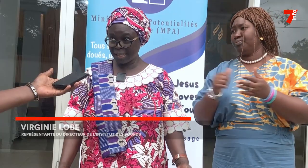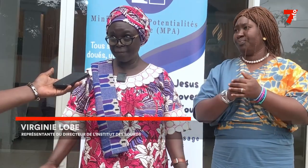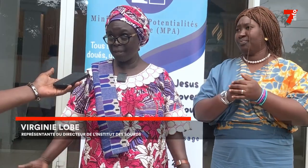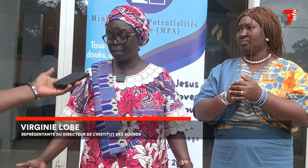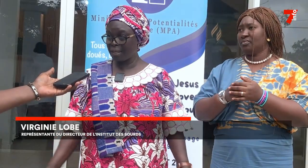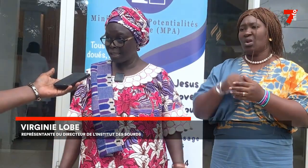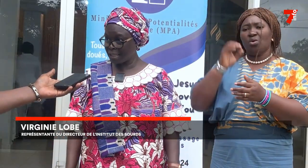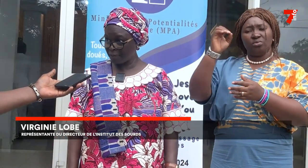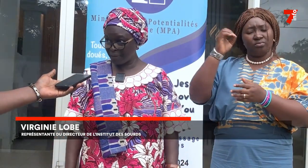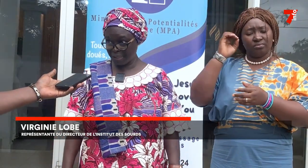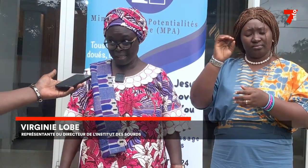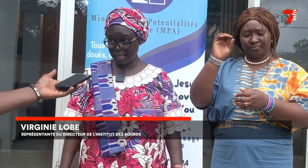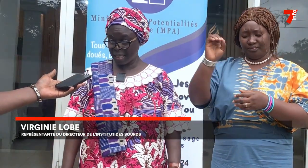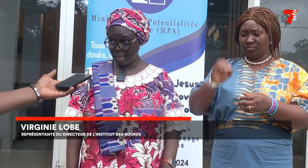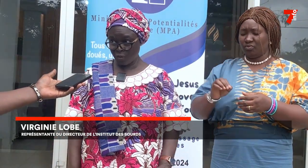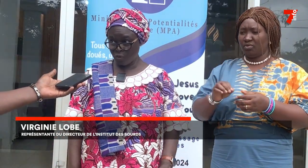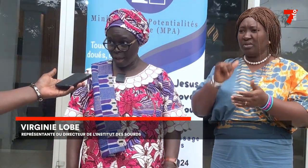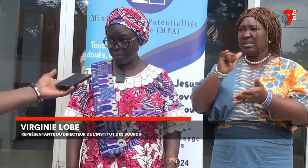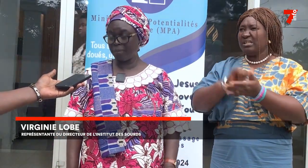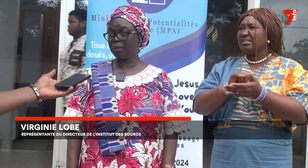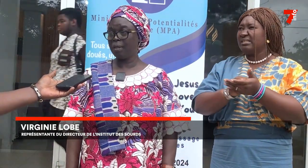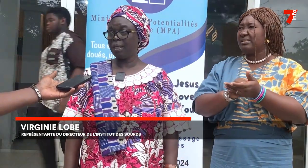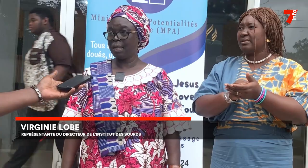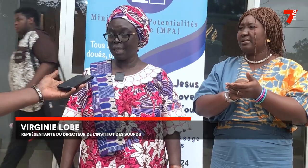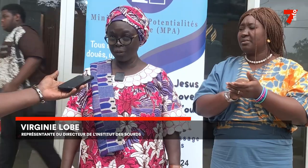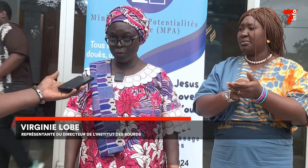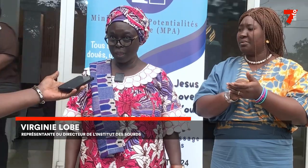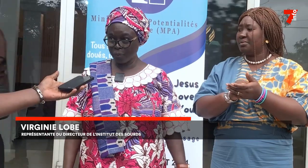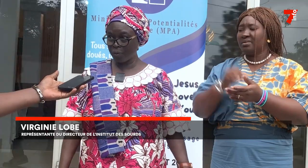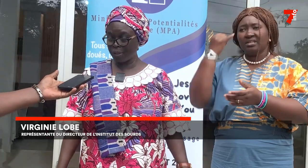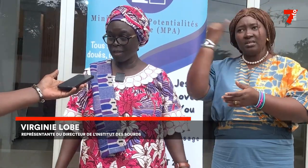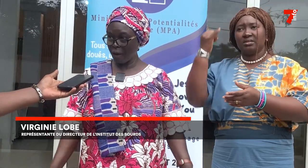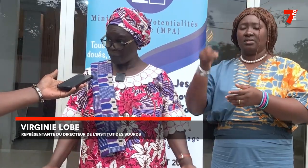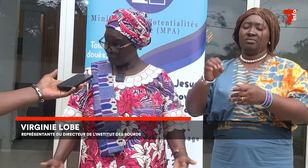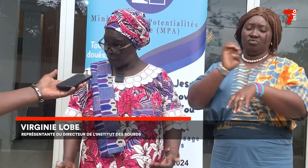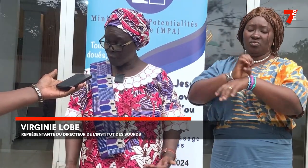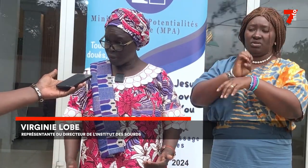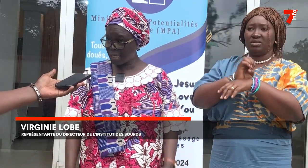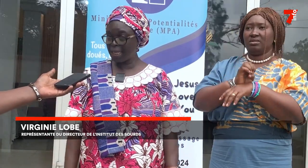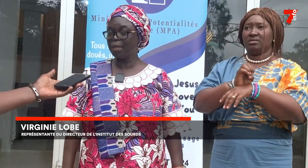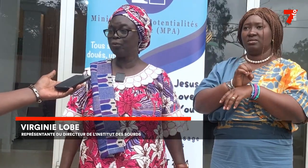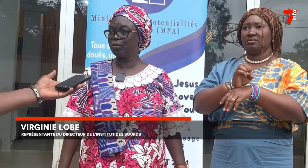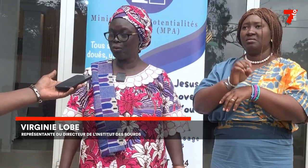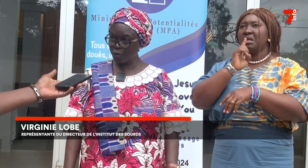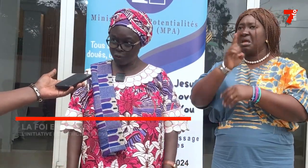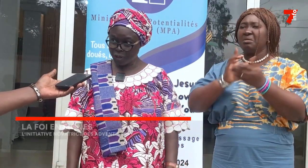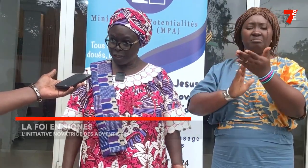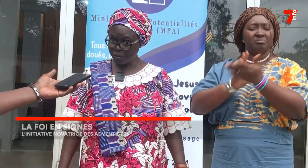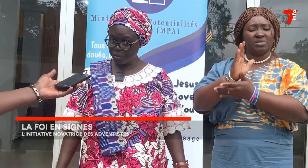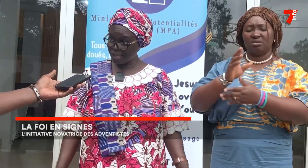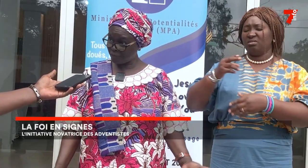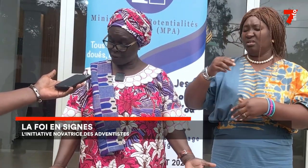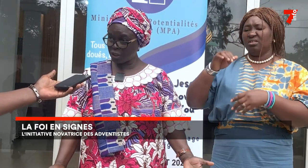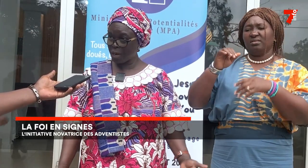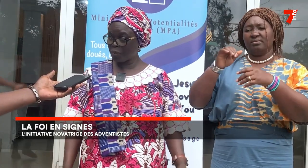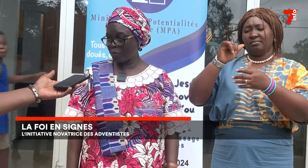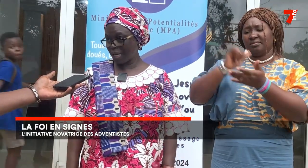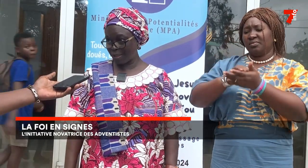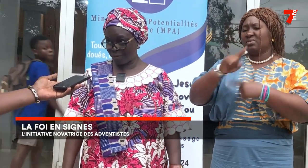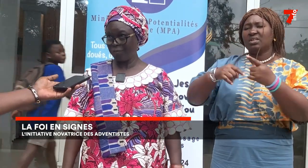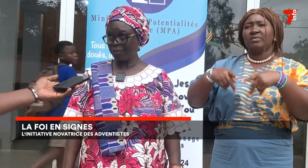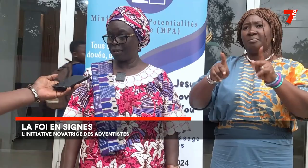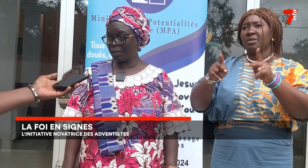Cette initiative des Églises Adventistes est louable, étant donné que ça va favoriser l'inclusion de cette frange de